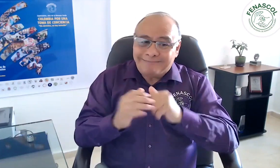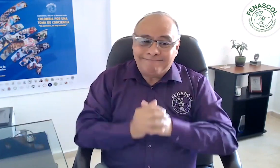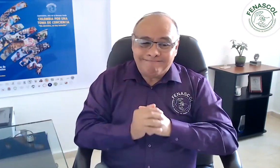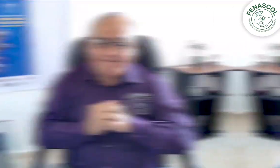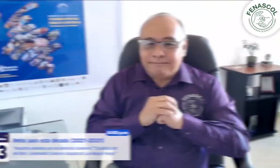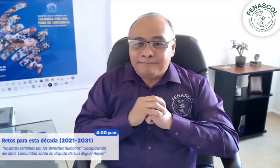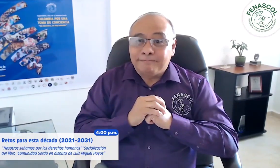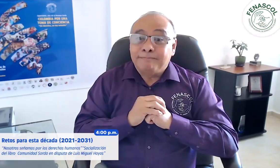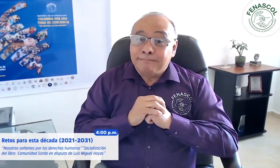¿verdad?